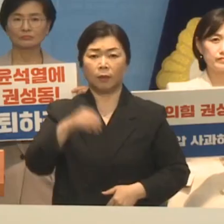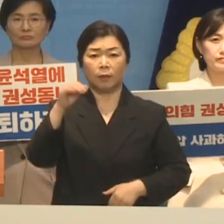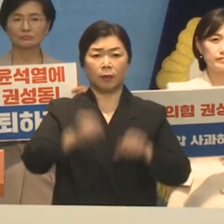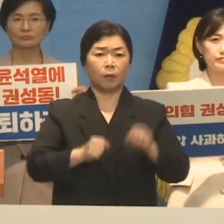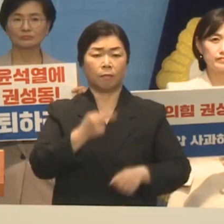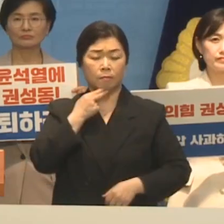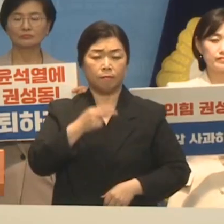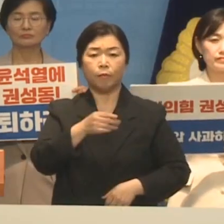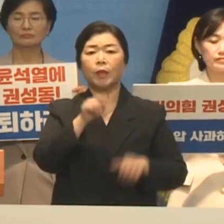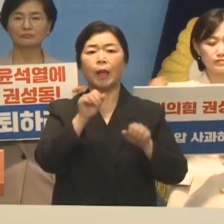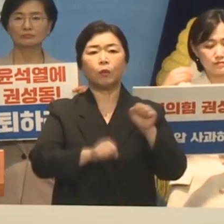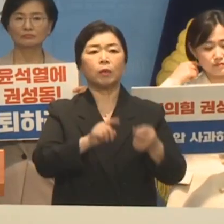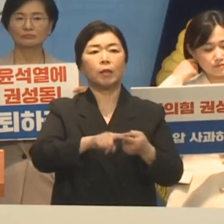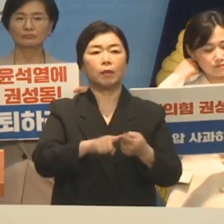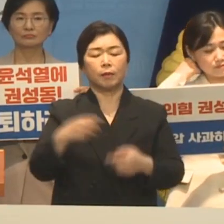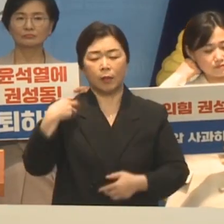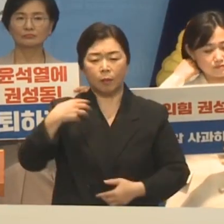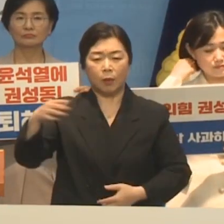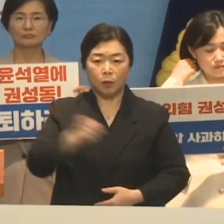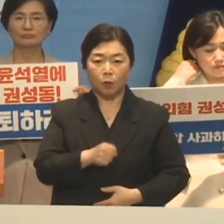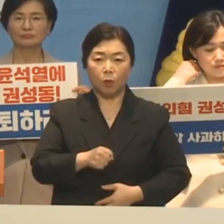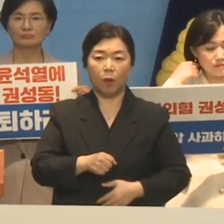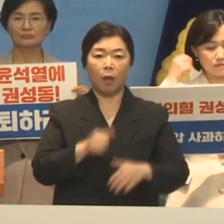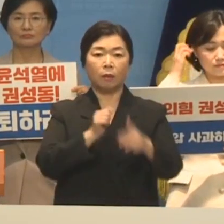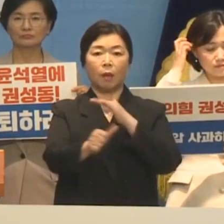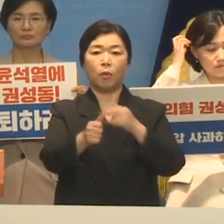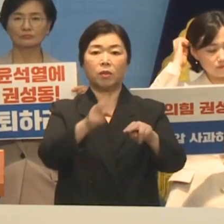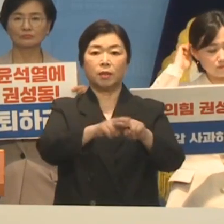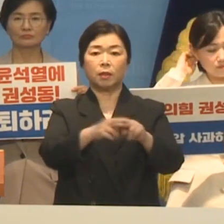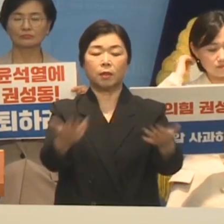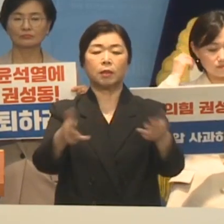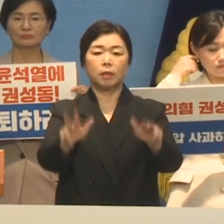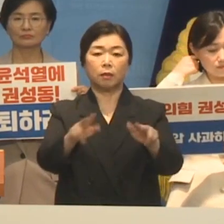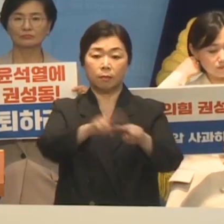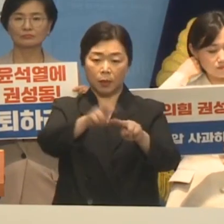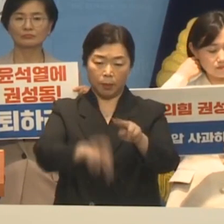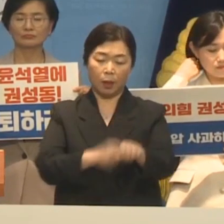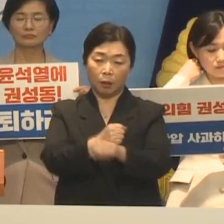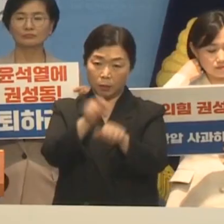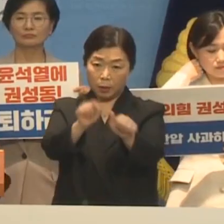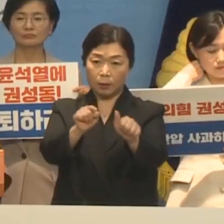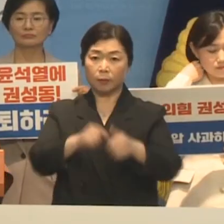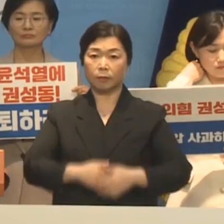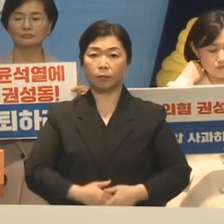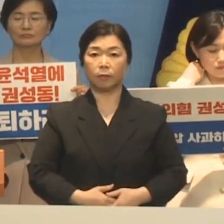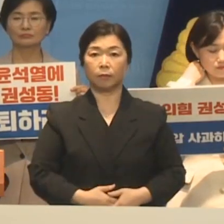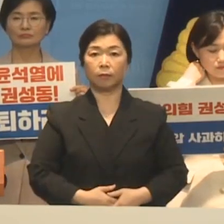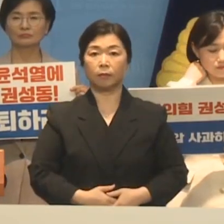책임을 통감하고 국민의힘 원내대표직도 당장 사퇴하시기 바랍니다.